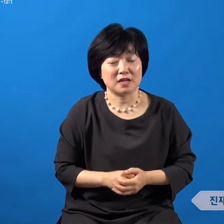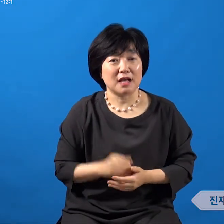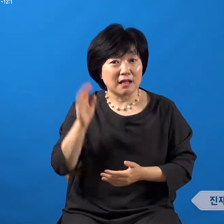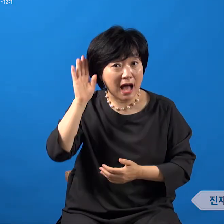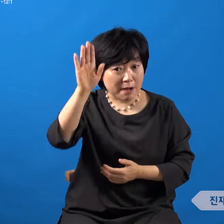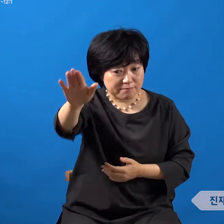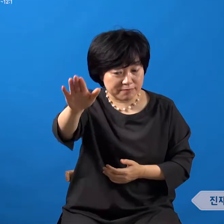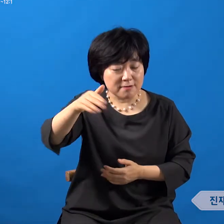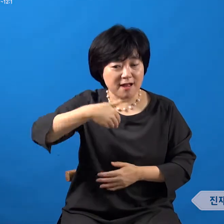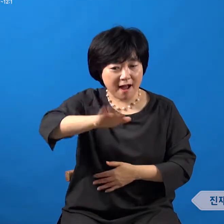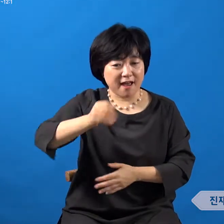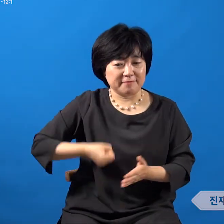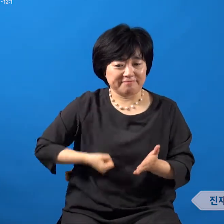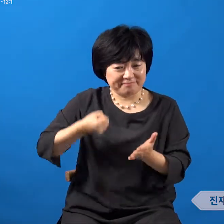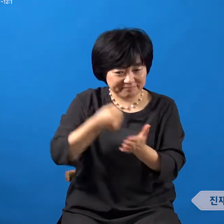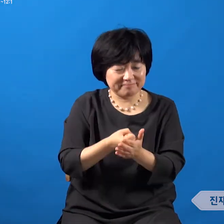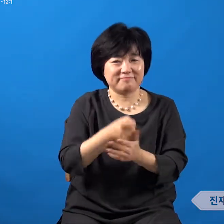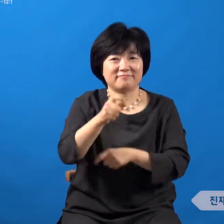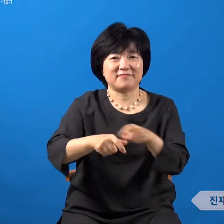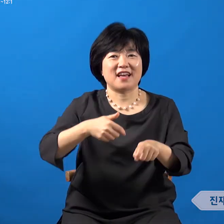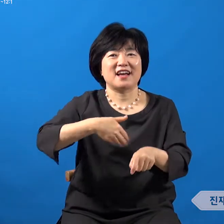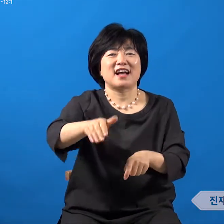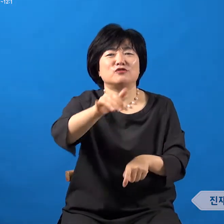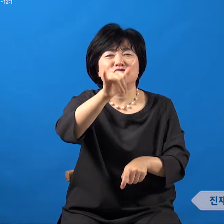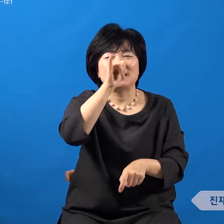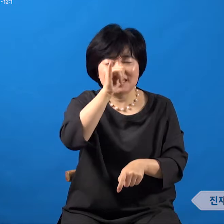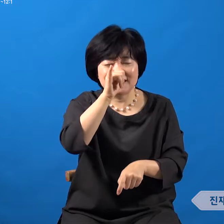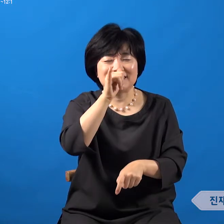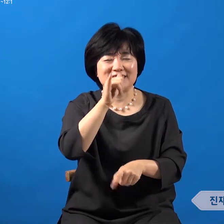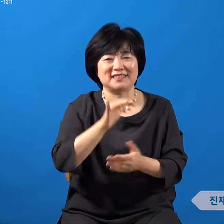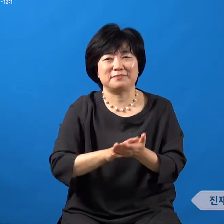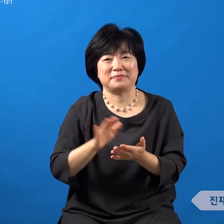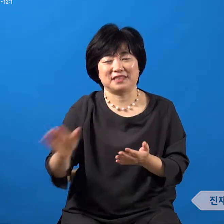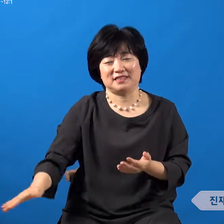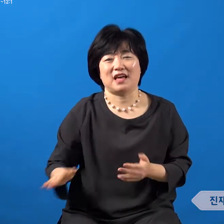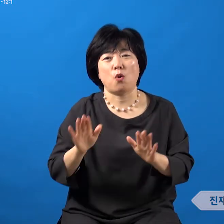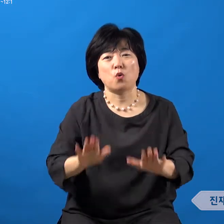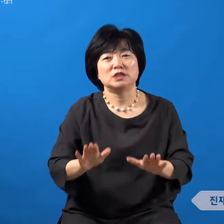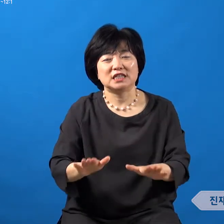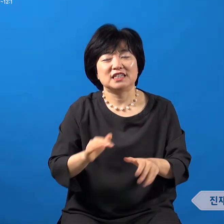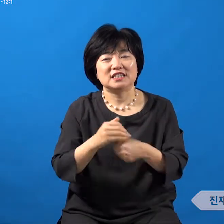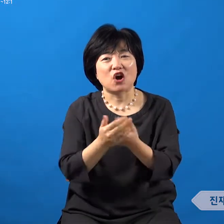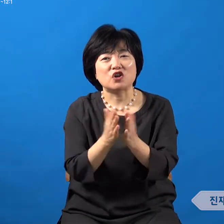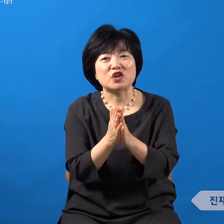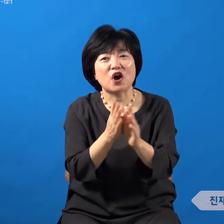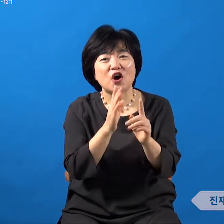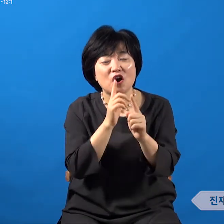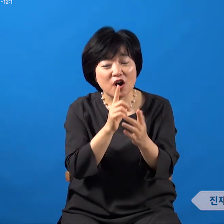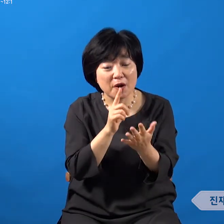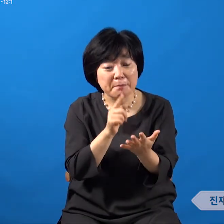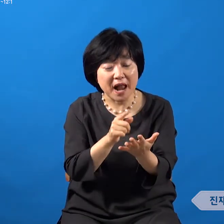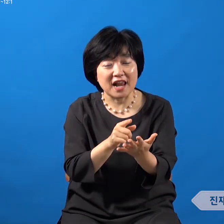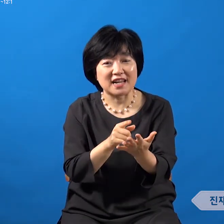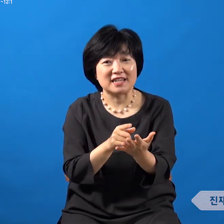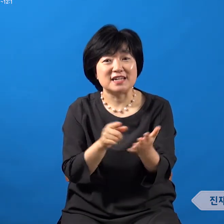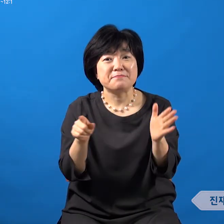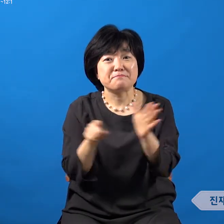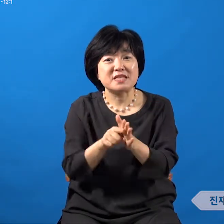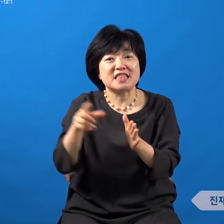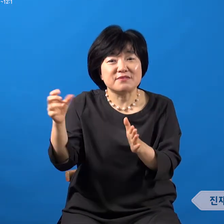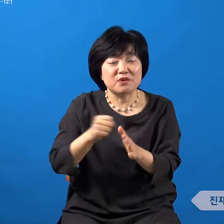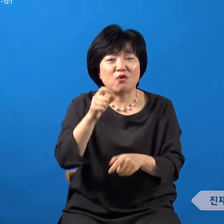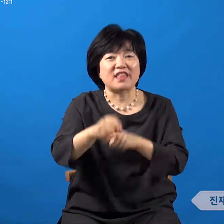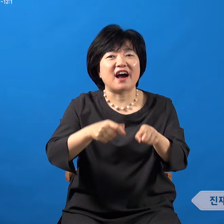그래서 앞을 향해 나아가는 믿음의 모험, 오늘 성경은 바로 믿음으로